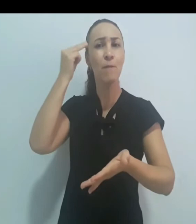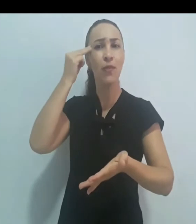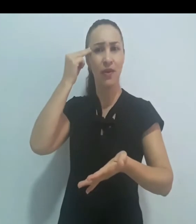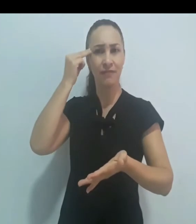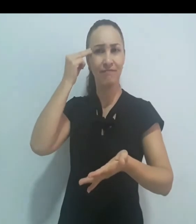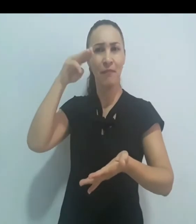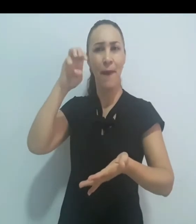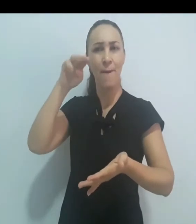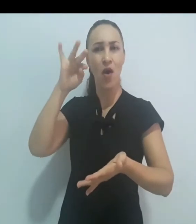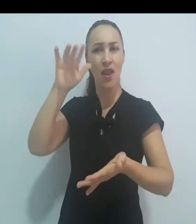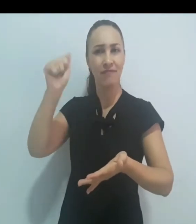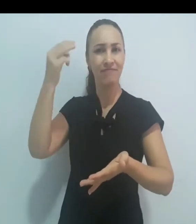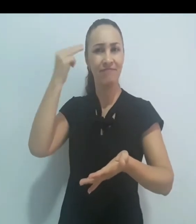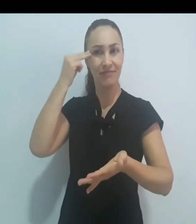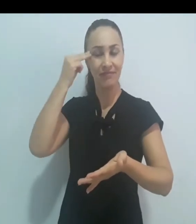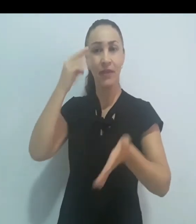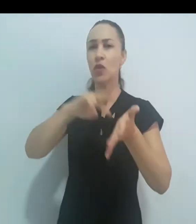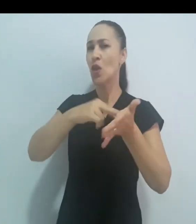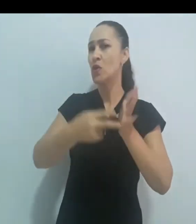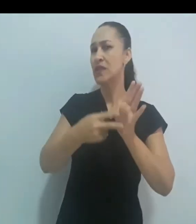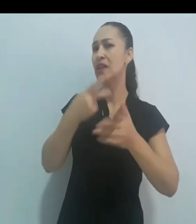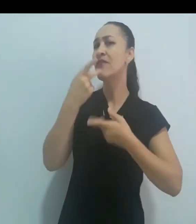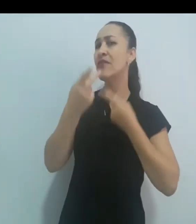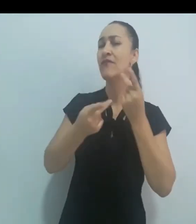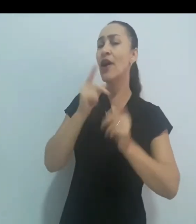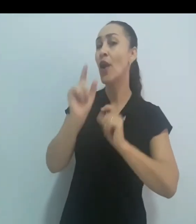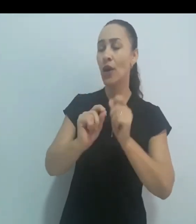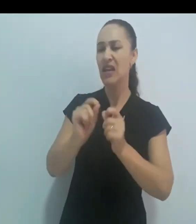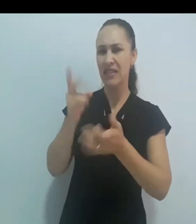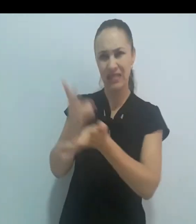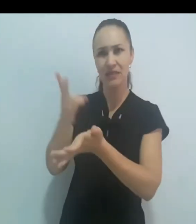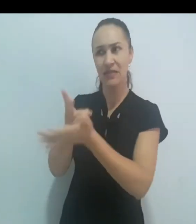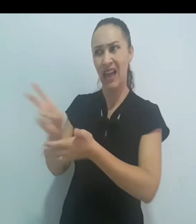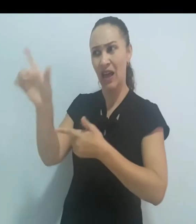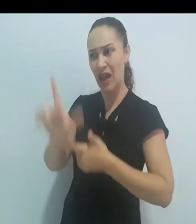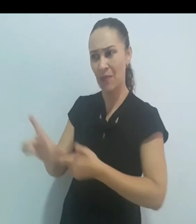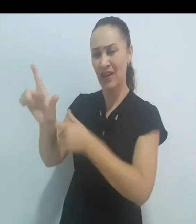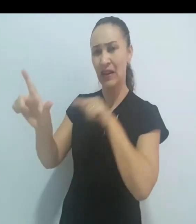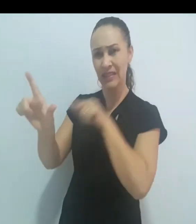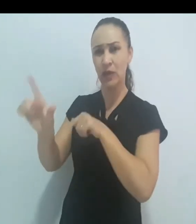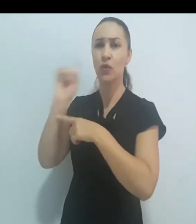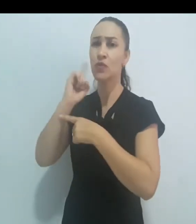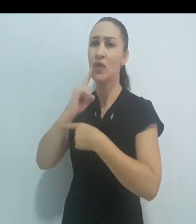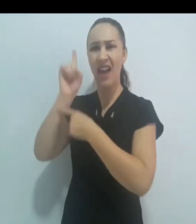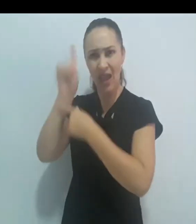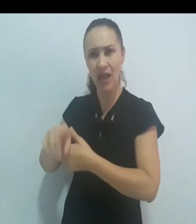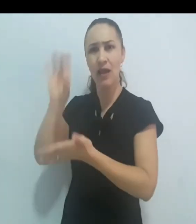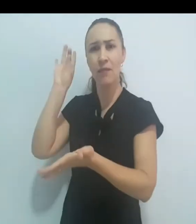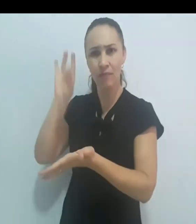né? Então, isso significaria dizer que a literatura surda, ela sempre vai ser